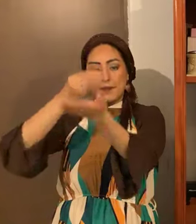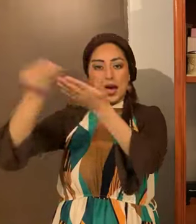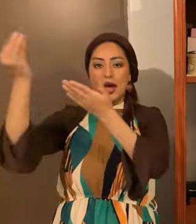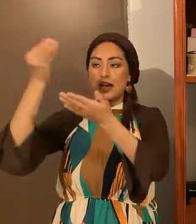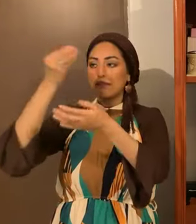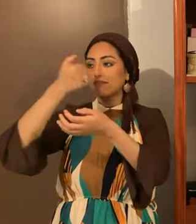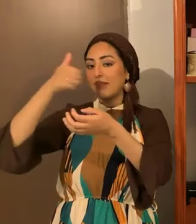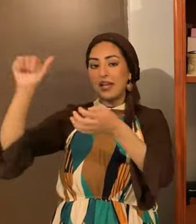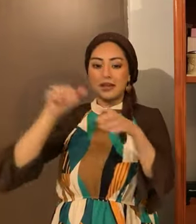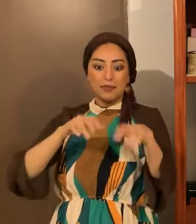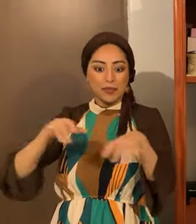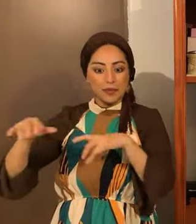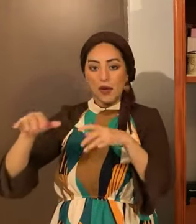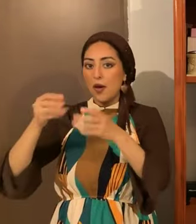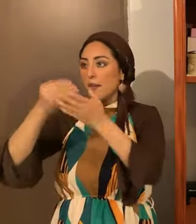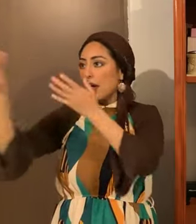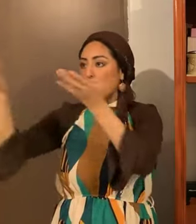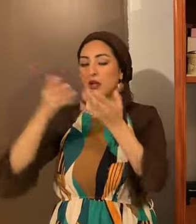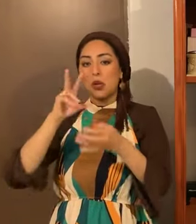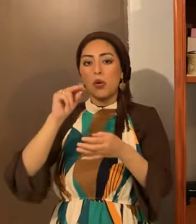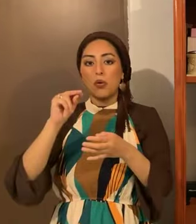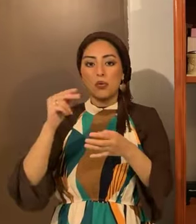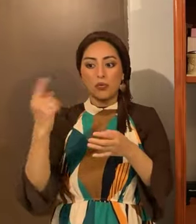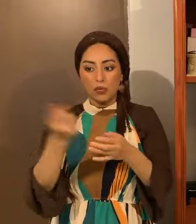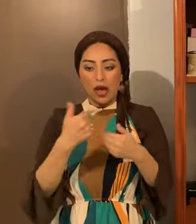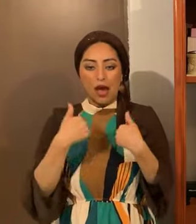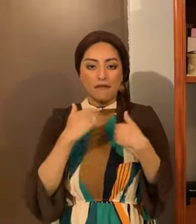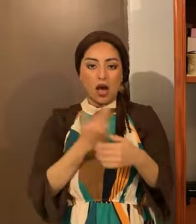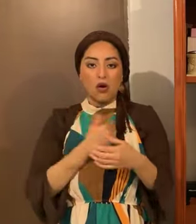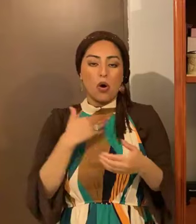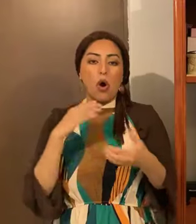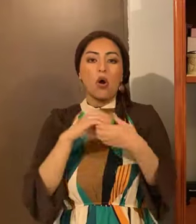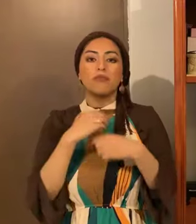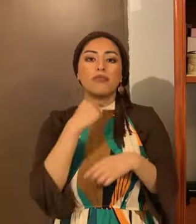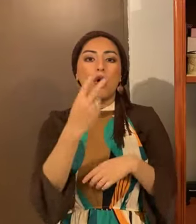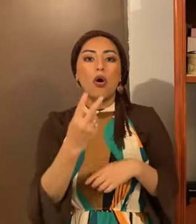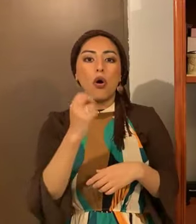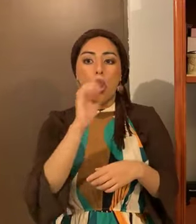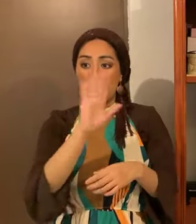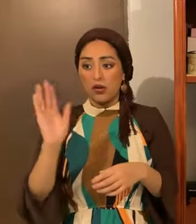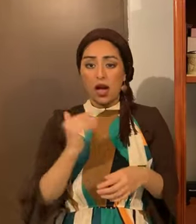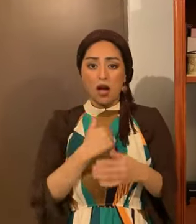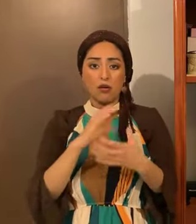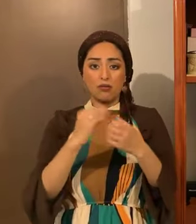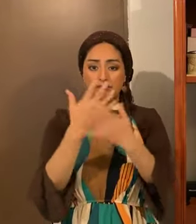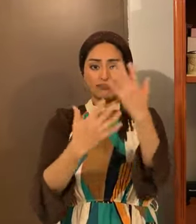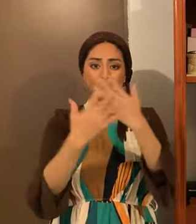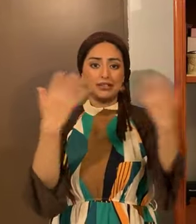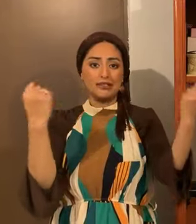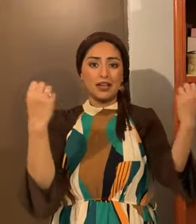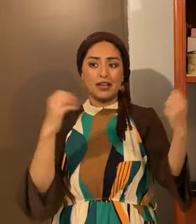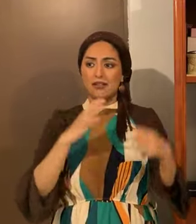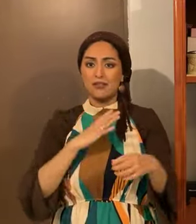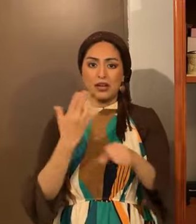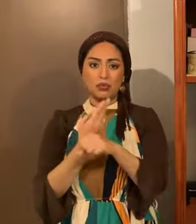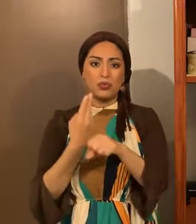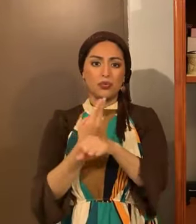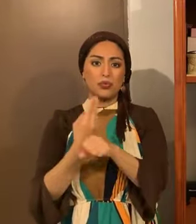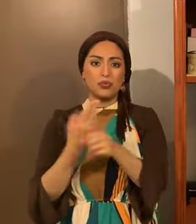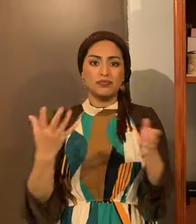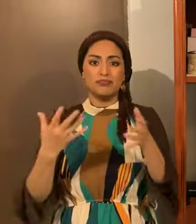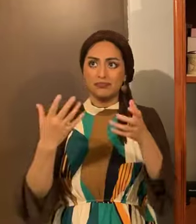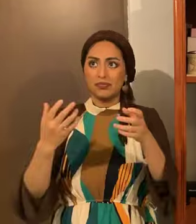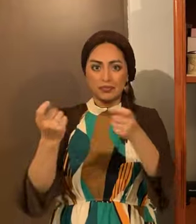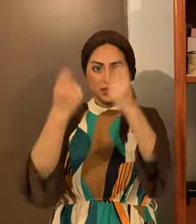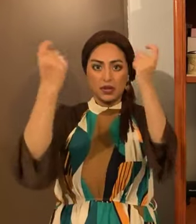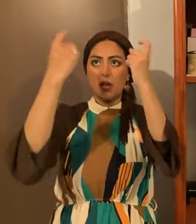X. El Abacadosh nos dio la voz y no nos cuesta. Si tenemos la voz, hay que aprovecharla.